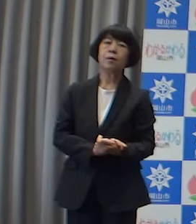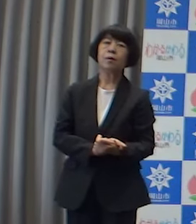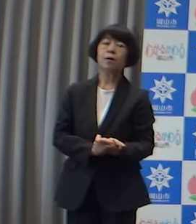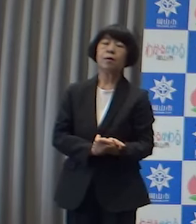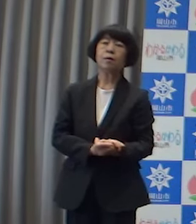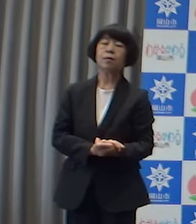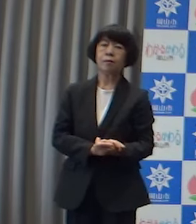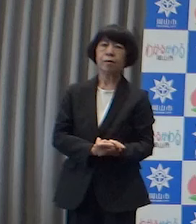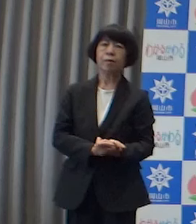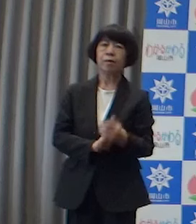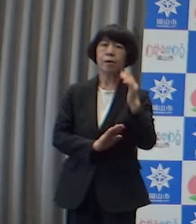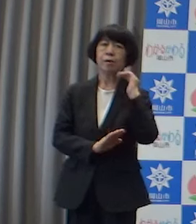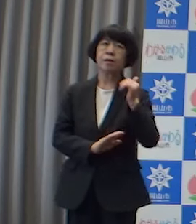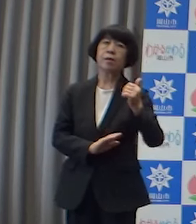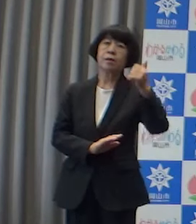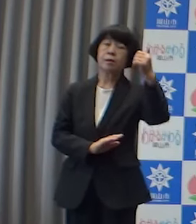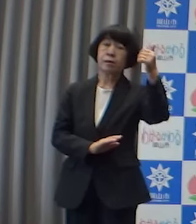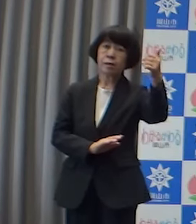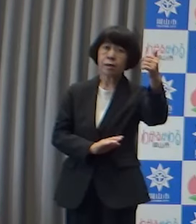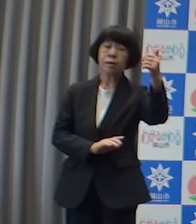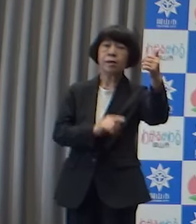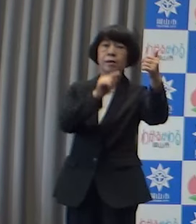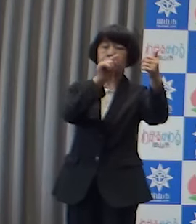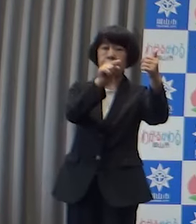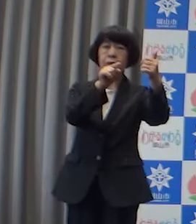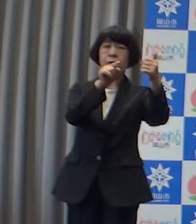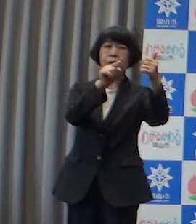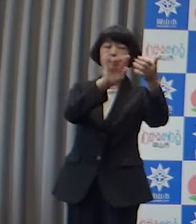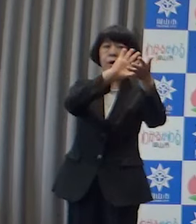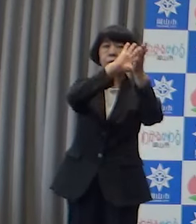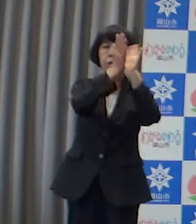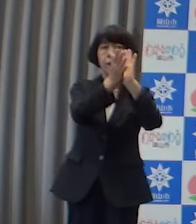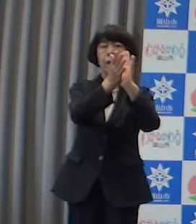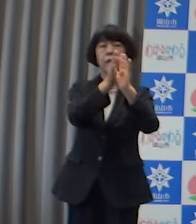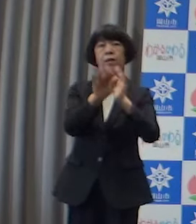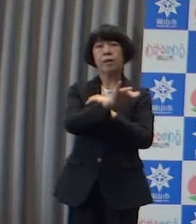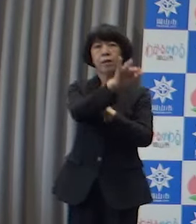知事側、そして県側に対して、